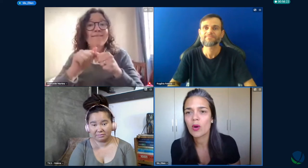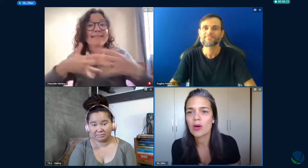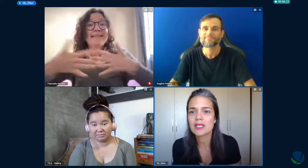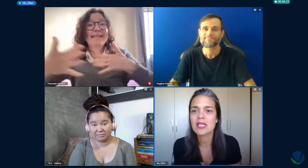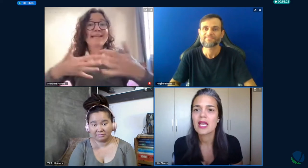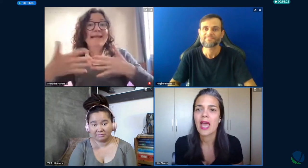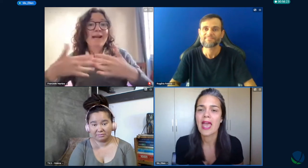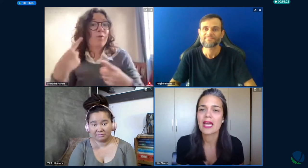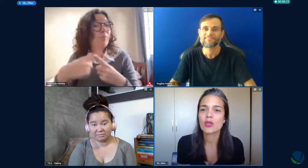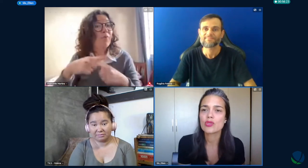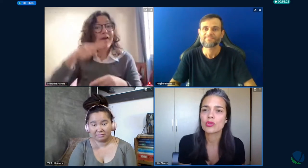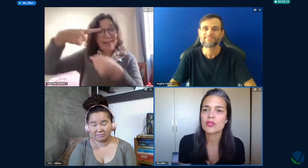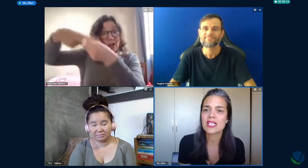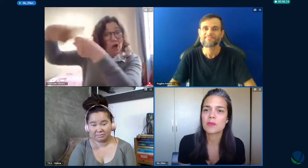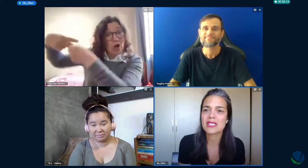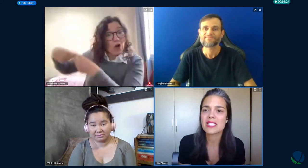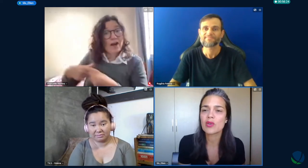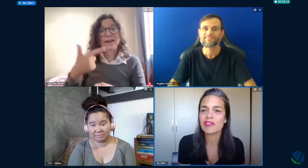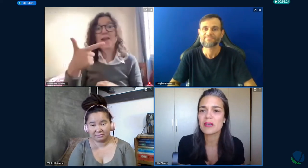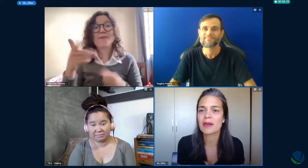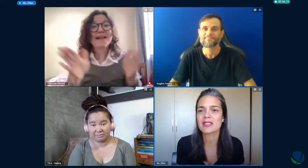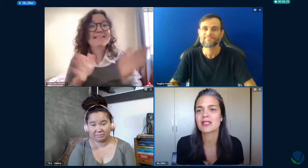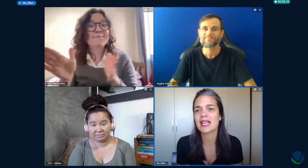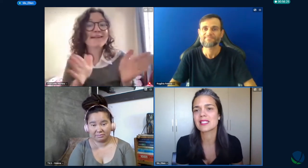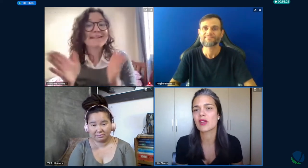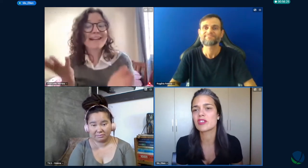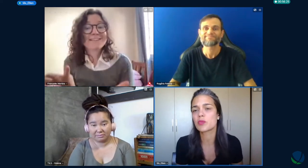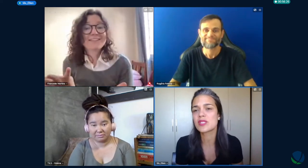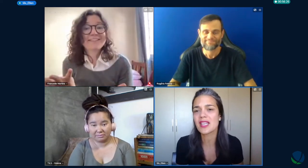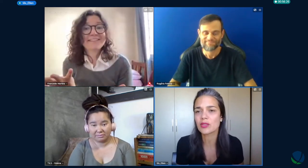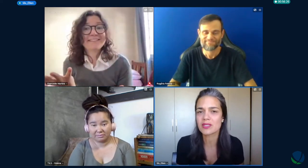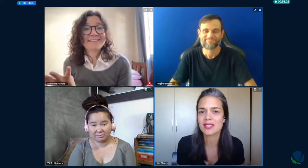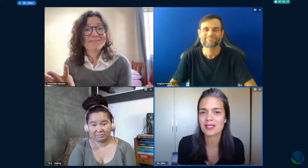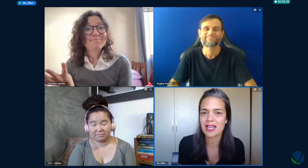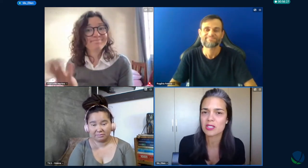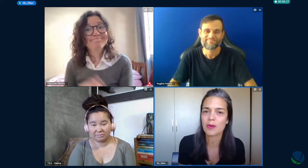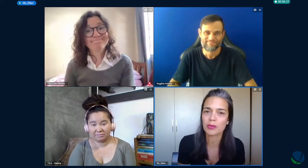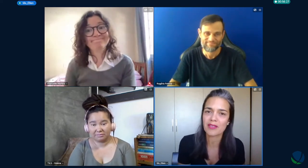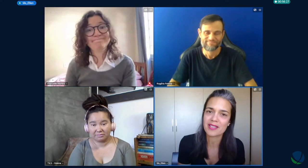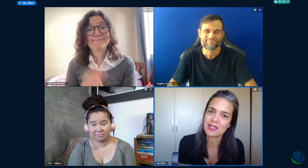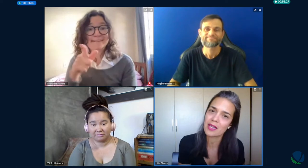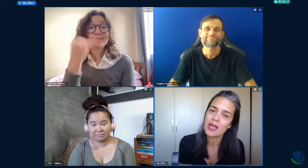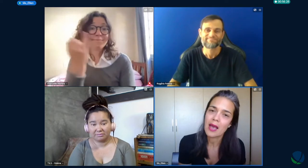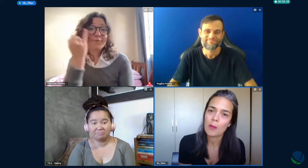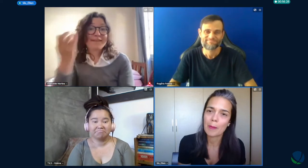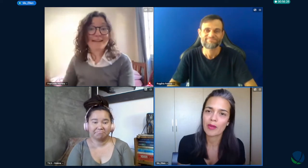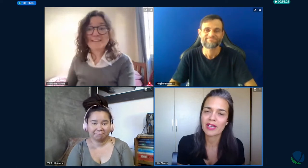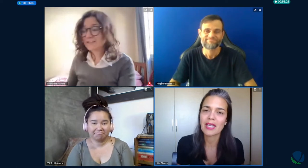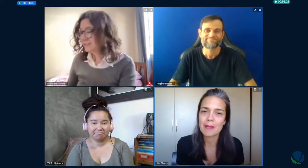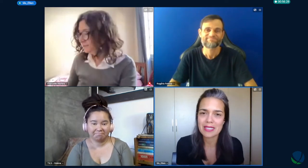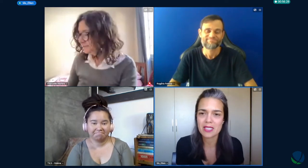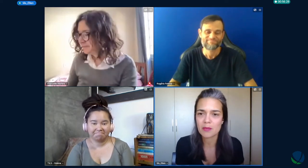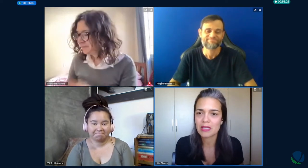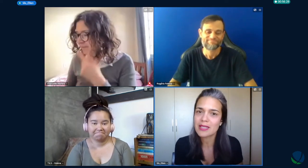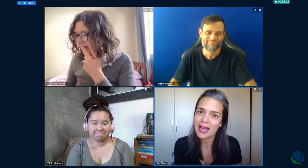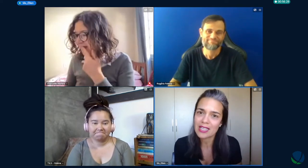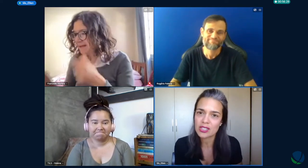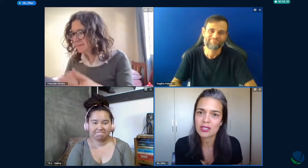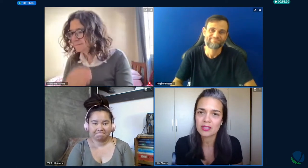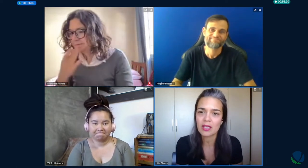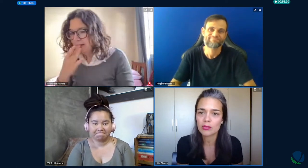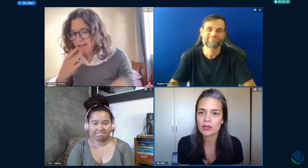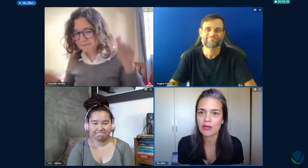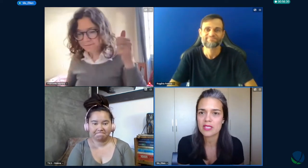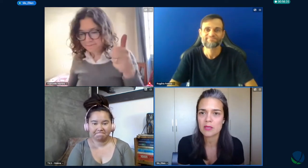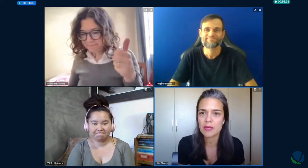cidades menores, que os surdos eles precisam vir para as cidades, talvez para os centros das cidades, para poder fazer uma prova que tenha mais